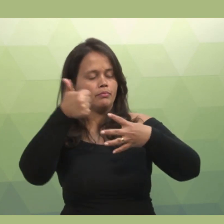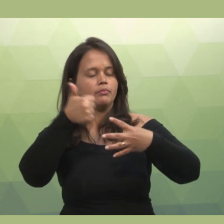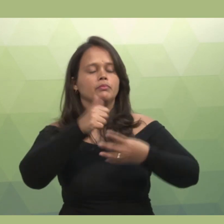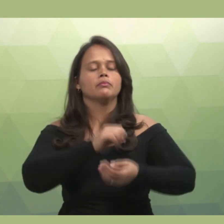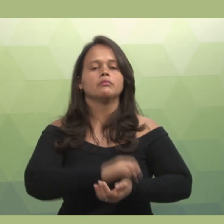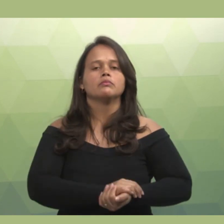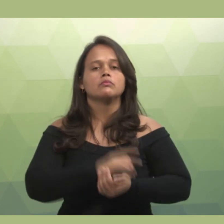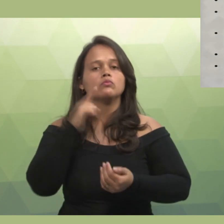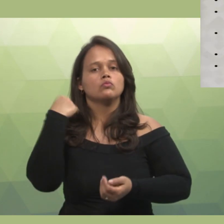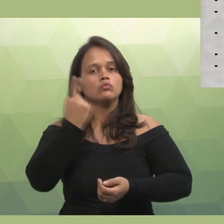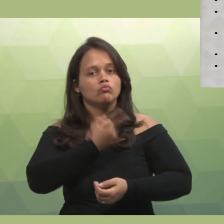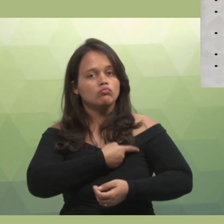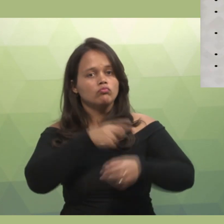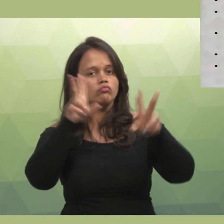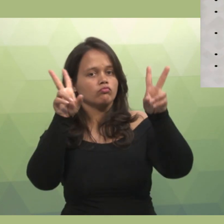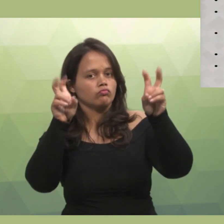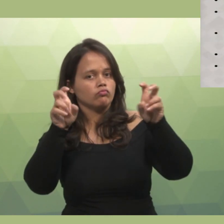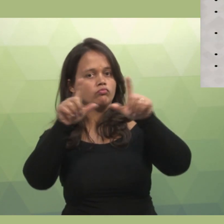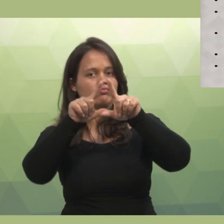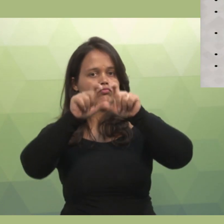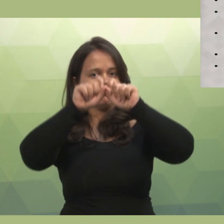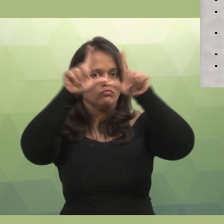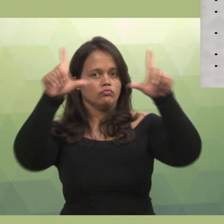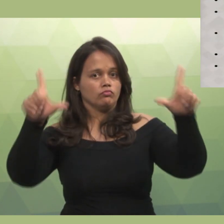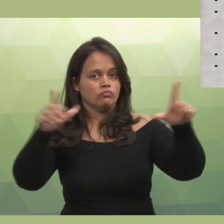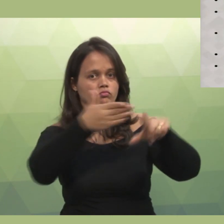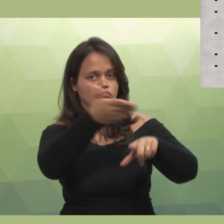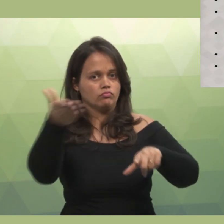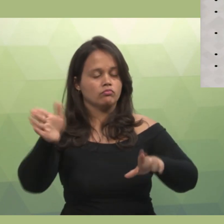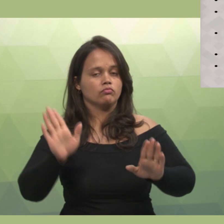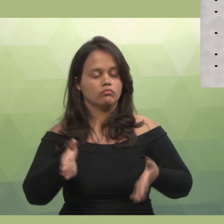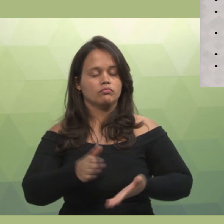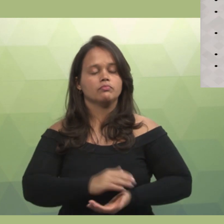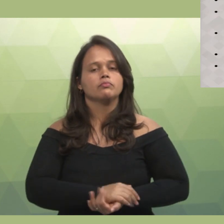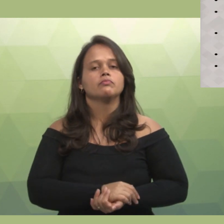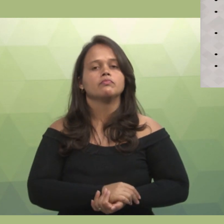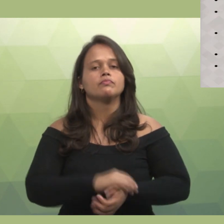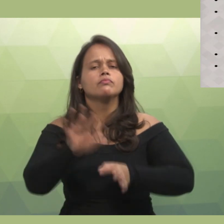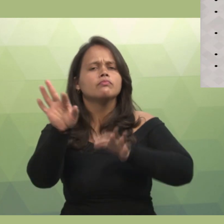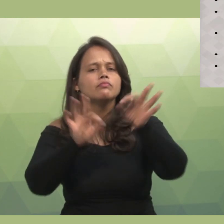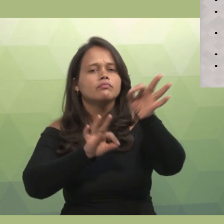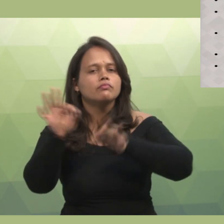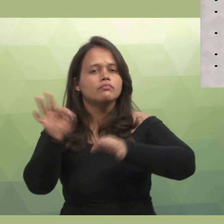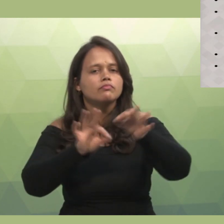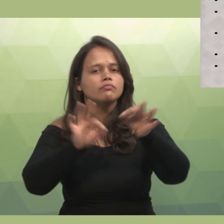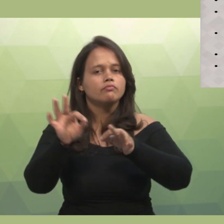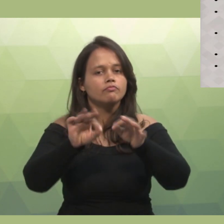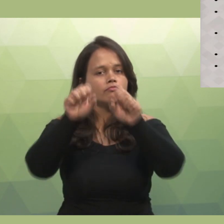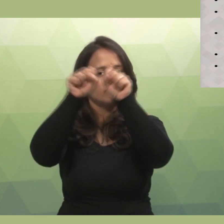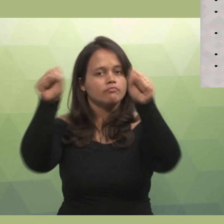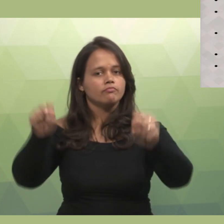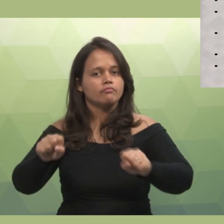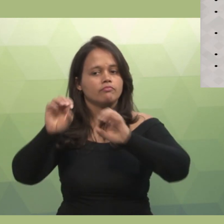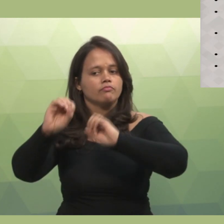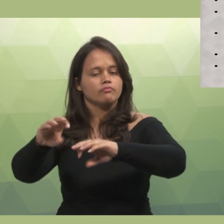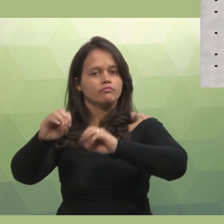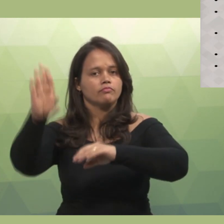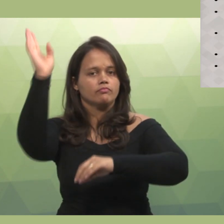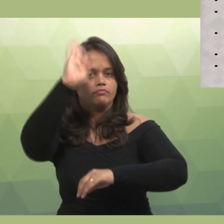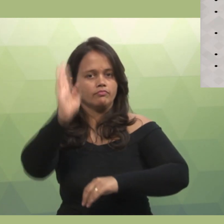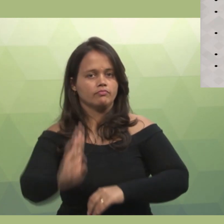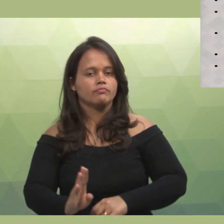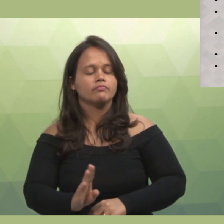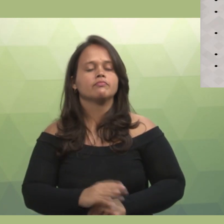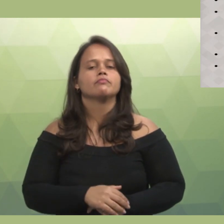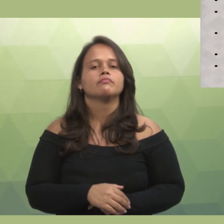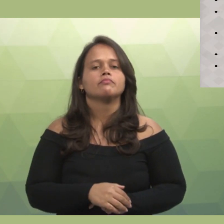tela de vocês, Organização do Sistema de Ensino Brasileiro. Os textos estão direcionados